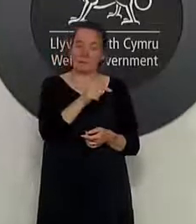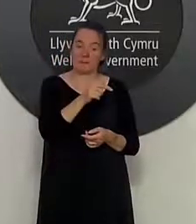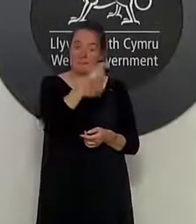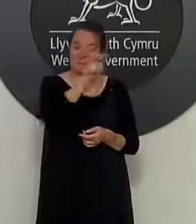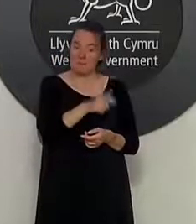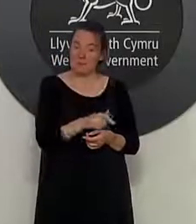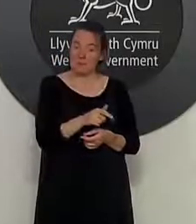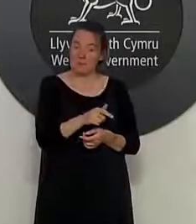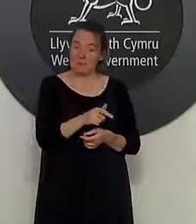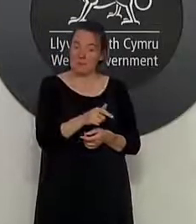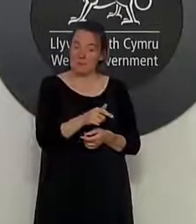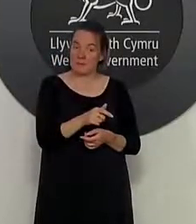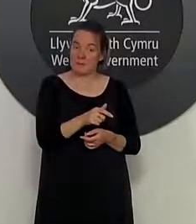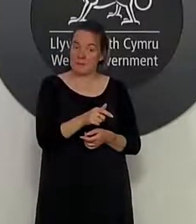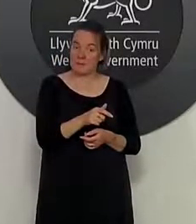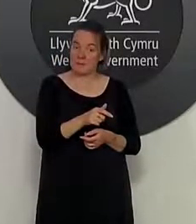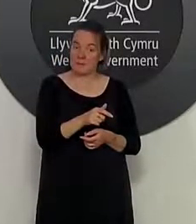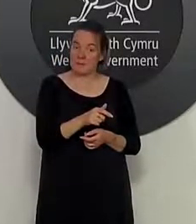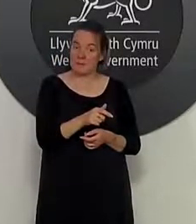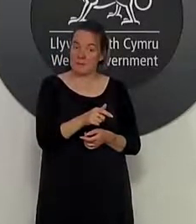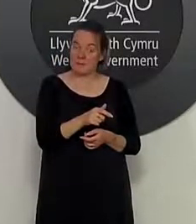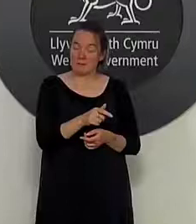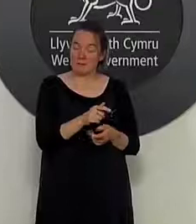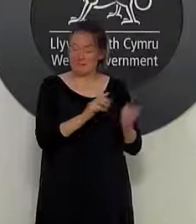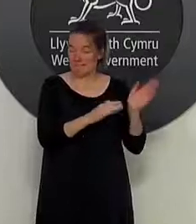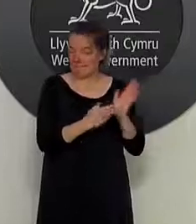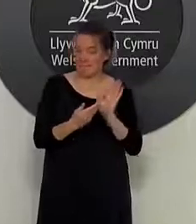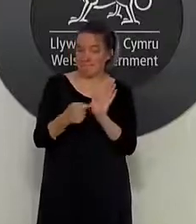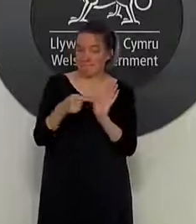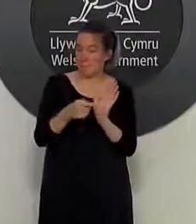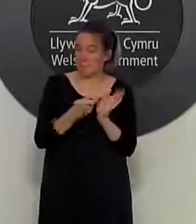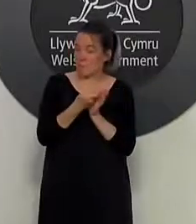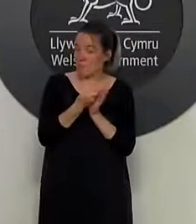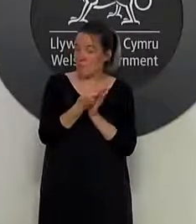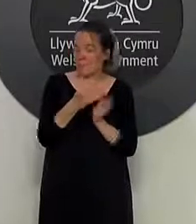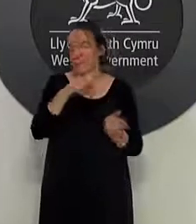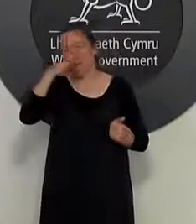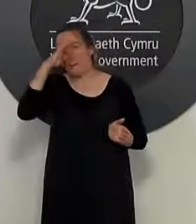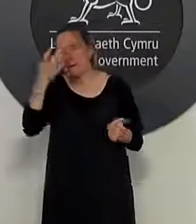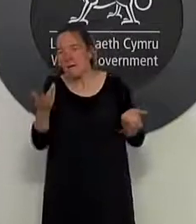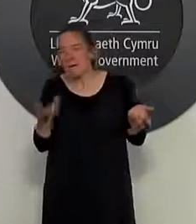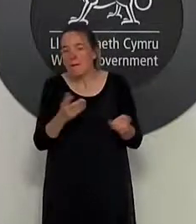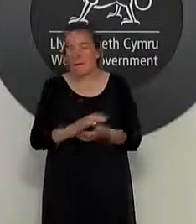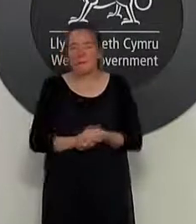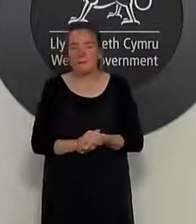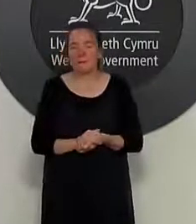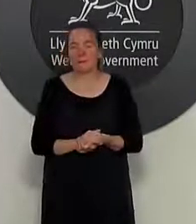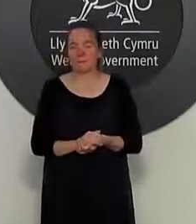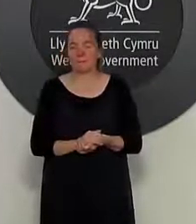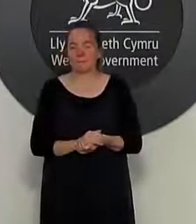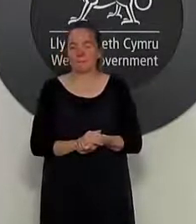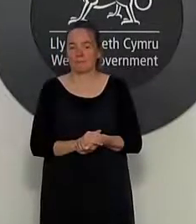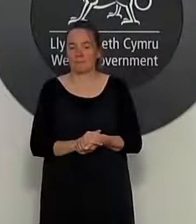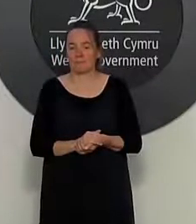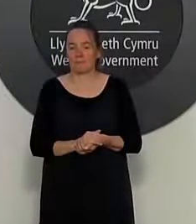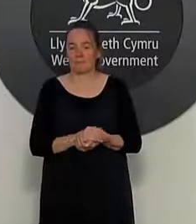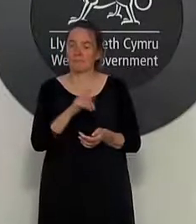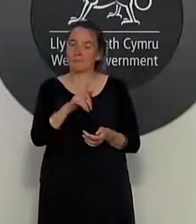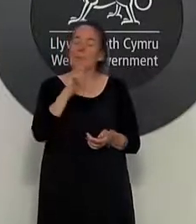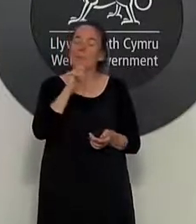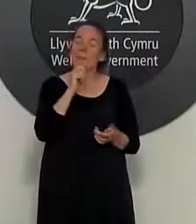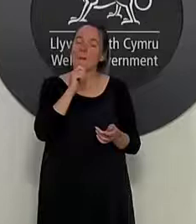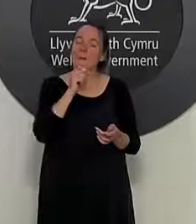roi pethau ymlaen I rentu dros yr haf er enghraifft, bydd hwnna ar y